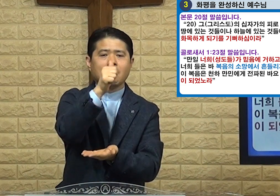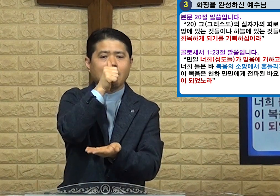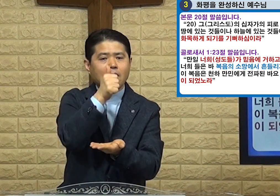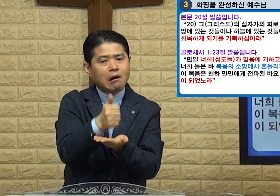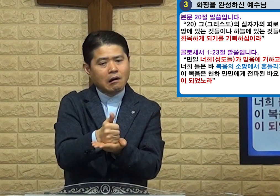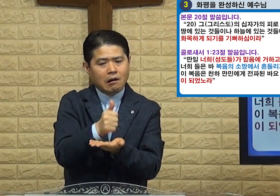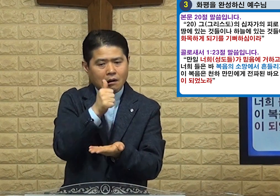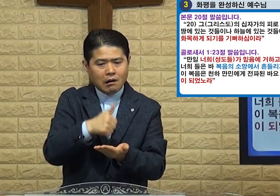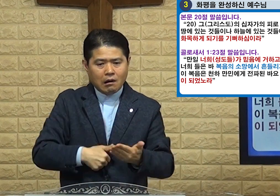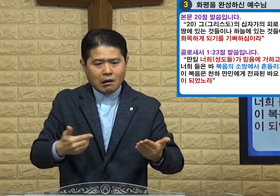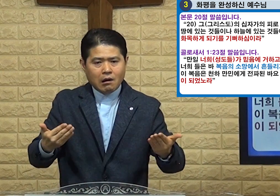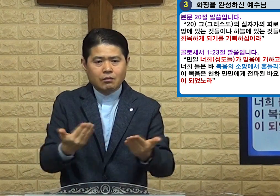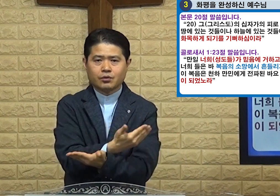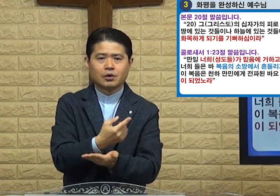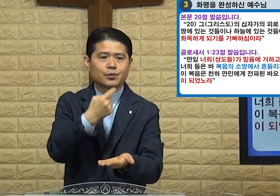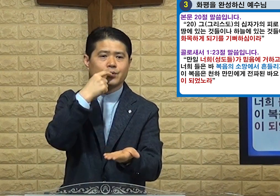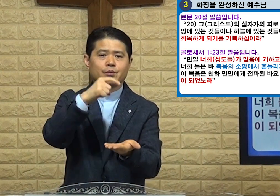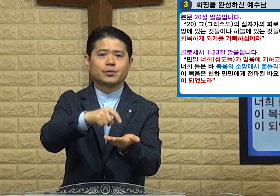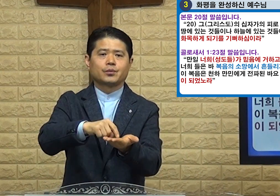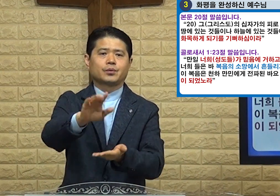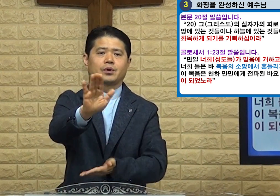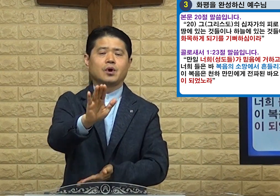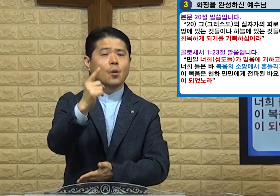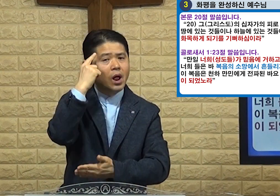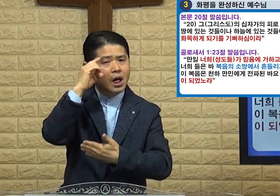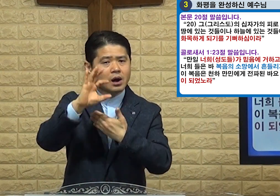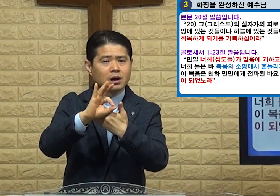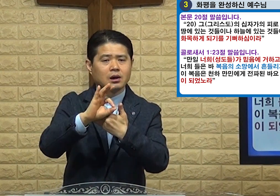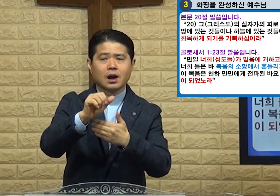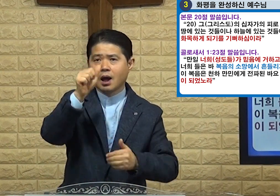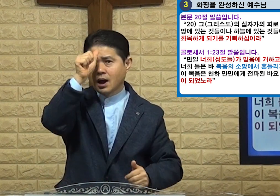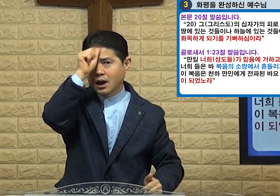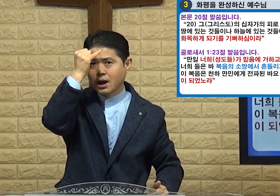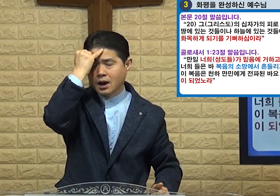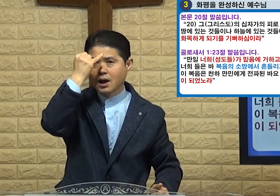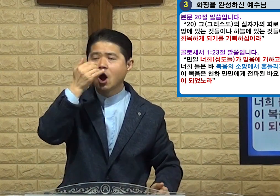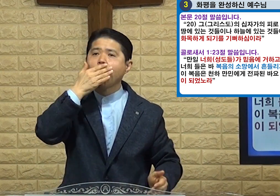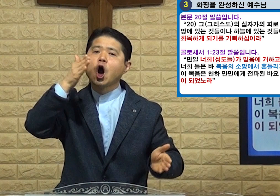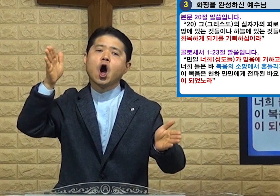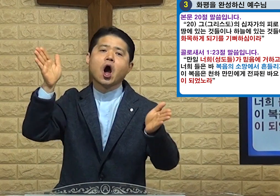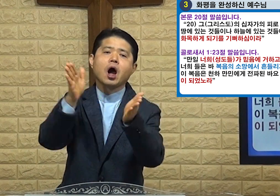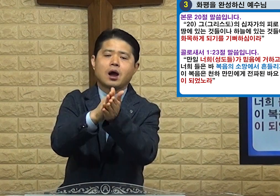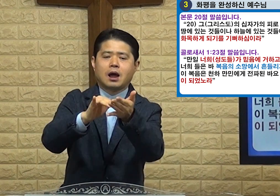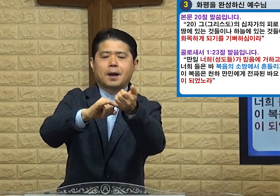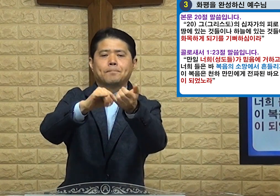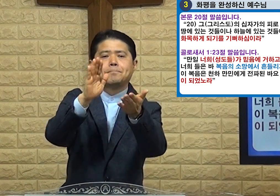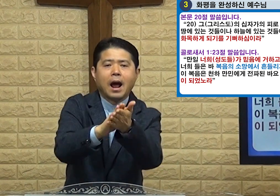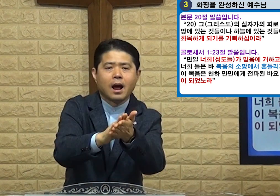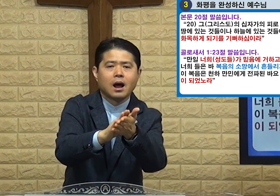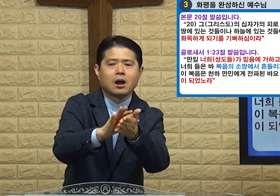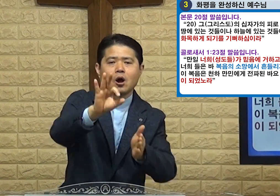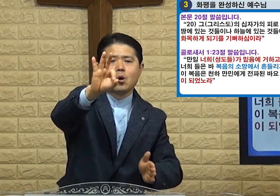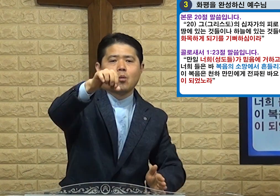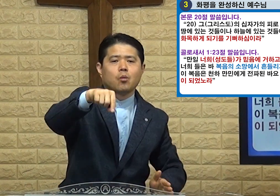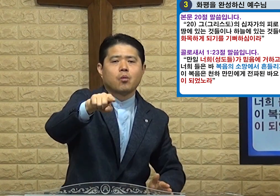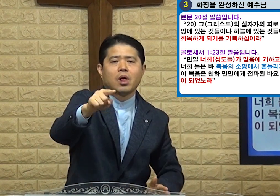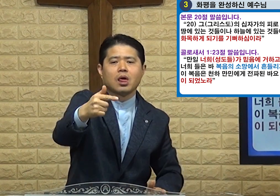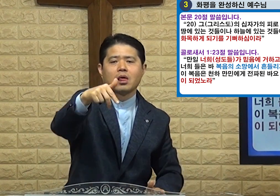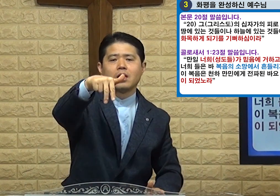가장 중요한 것이 우리가 죄를 사할 수 없었습니다. 아담과 하와 때부터 시작해서